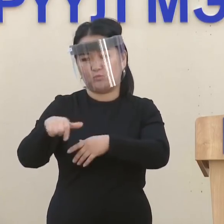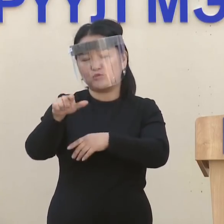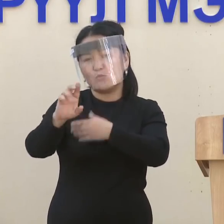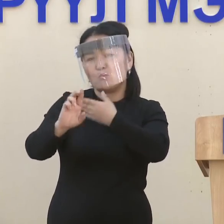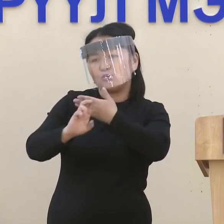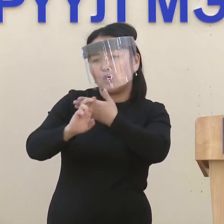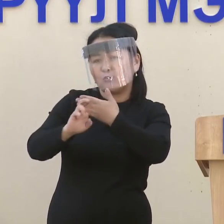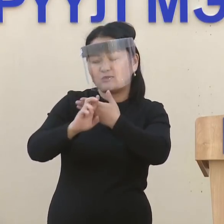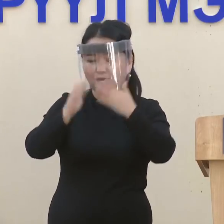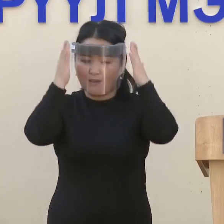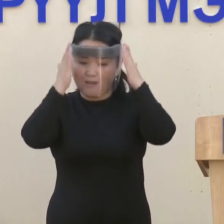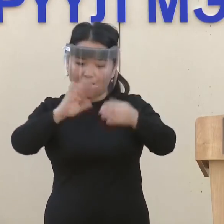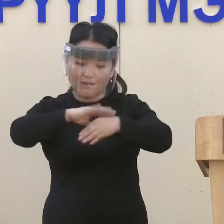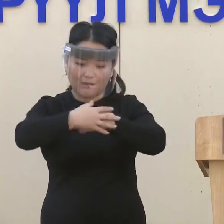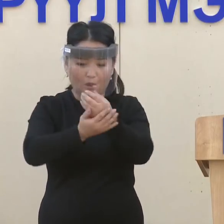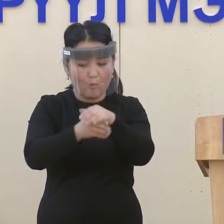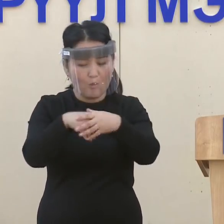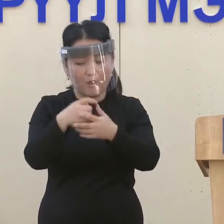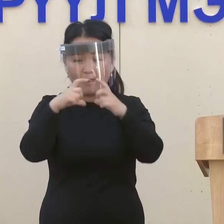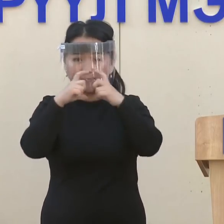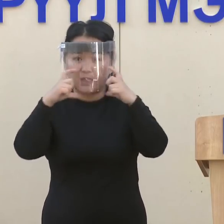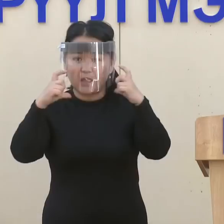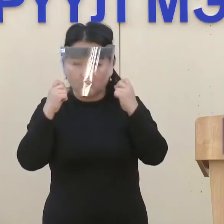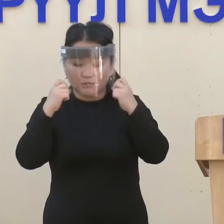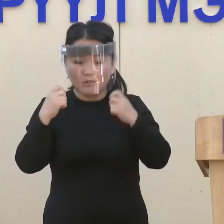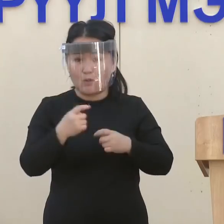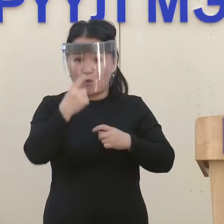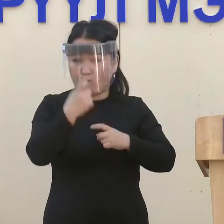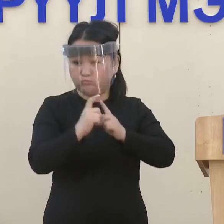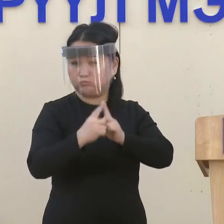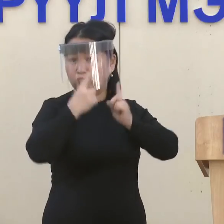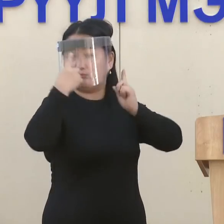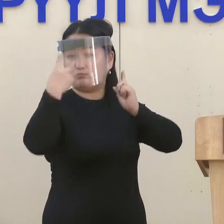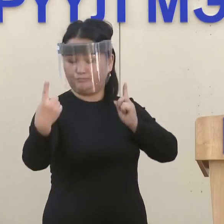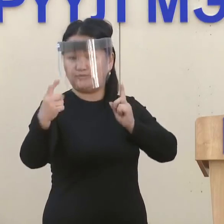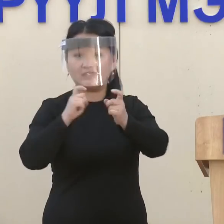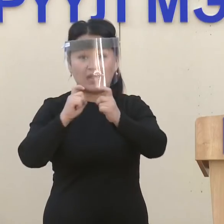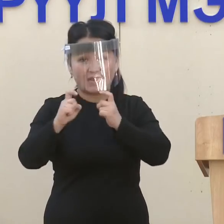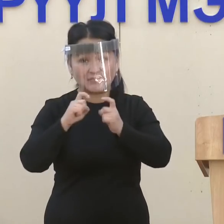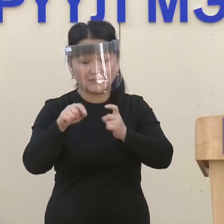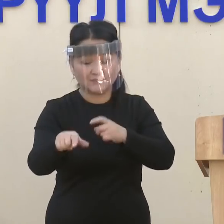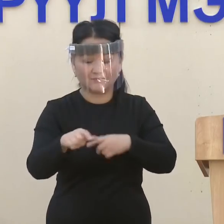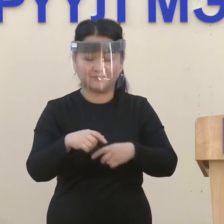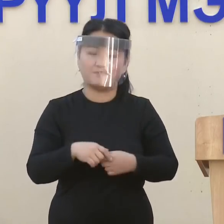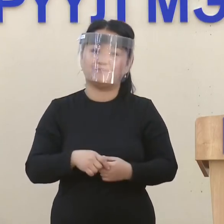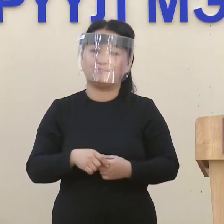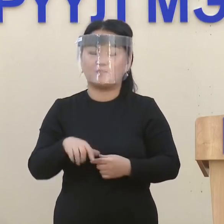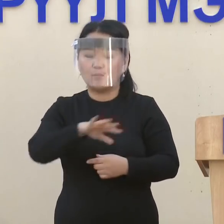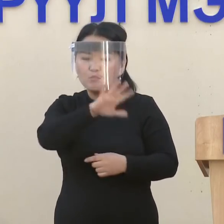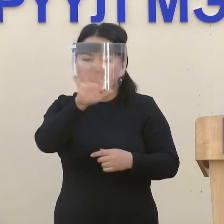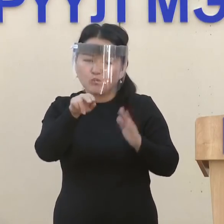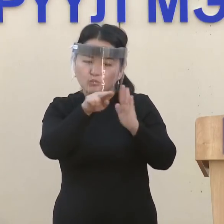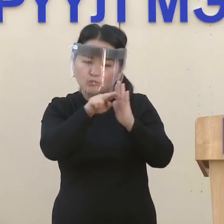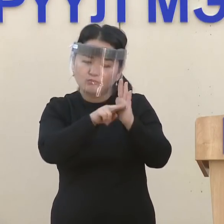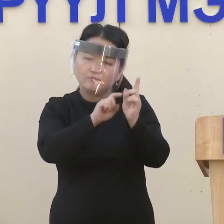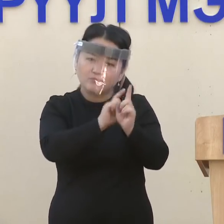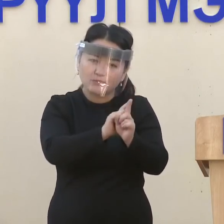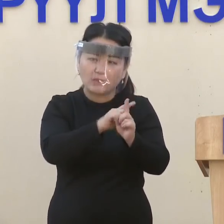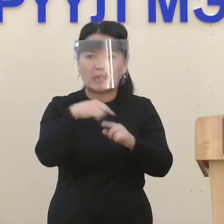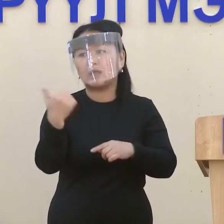байгаа гараа сайтар самдаж угаах, амны хаалтаа зөөх, хоорон 1.5-аас дээш зайтай харьцах, айл амтэн хэсэхгүй